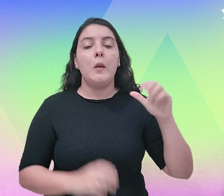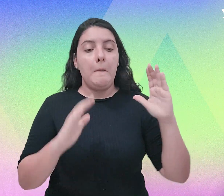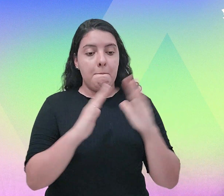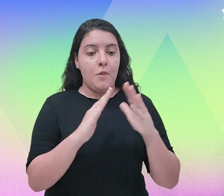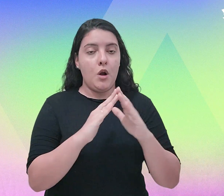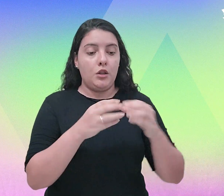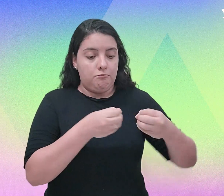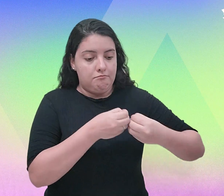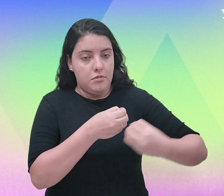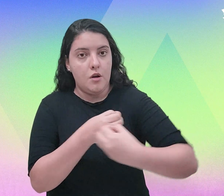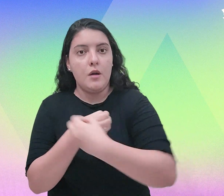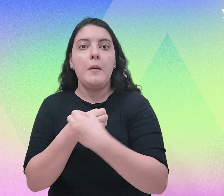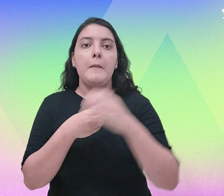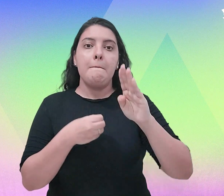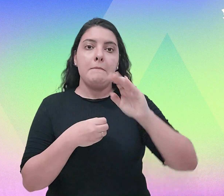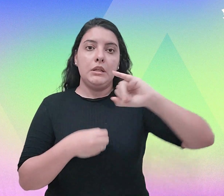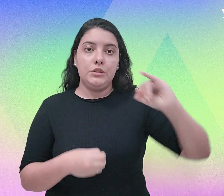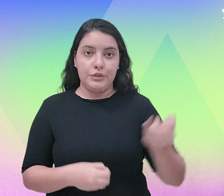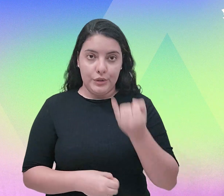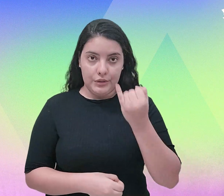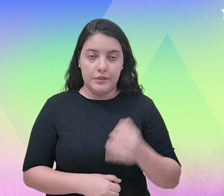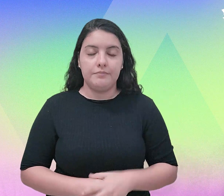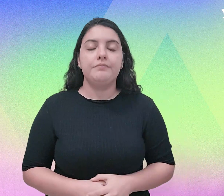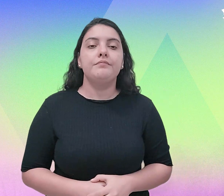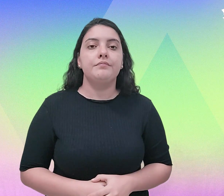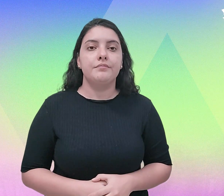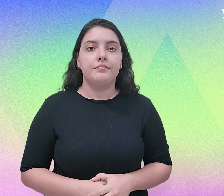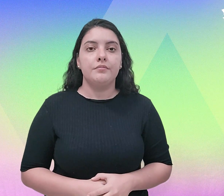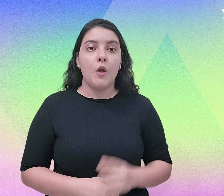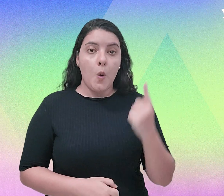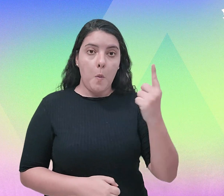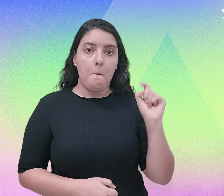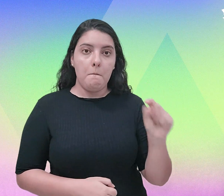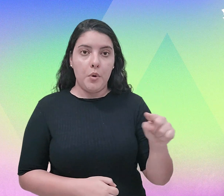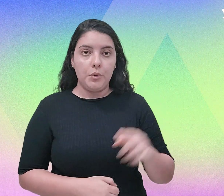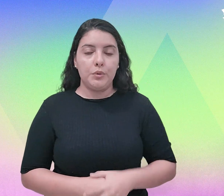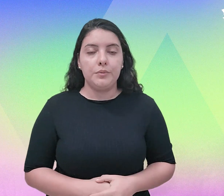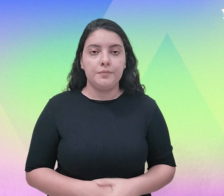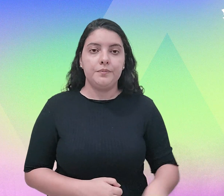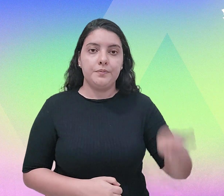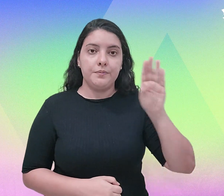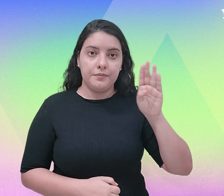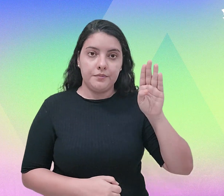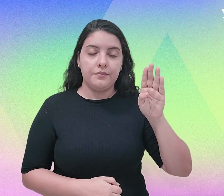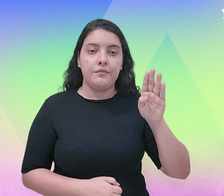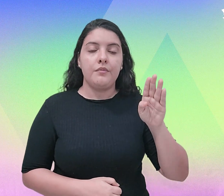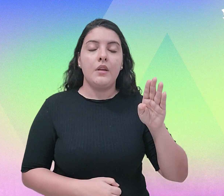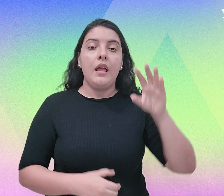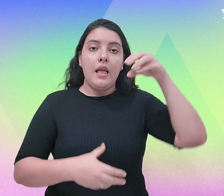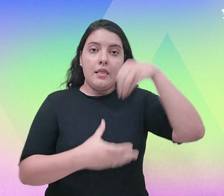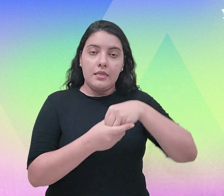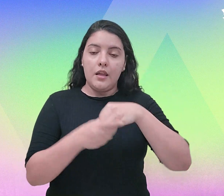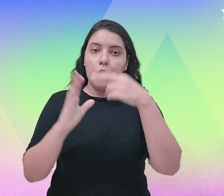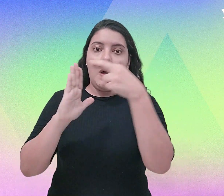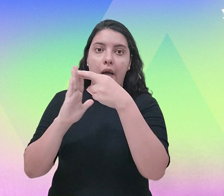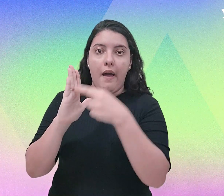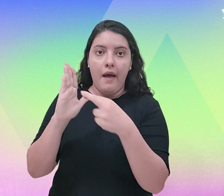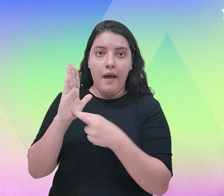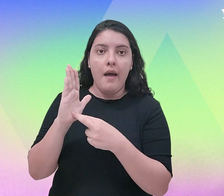morador ou moradora do território grande Bom Jardim um ponto b está dentro das especificações de ações